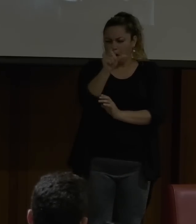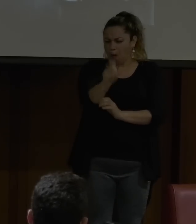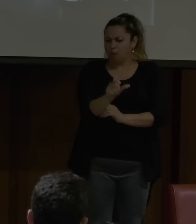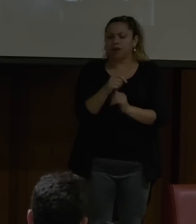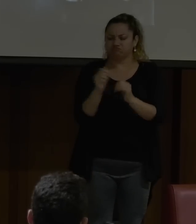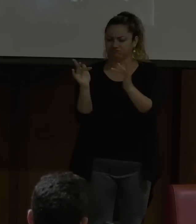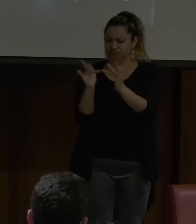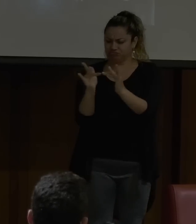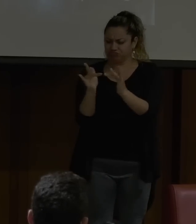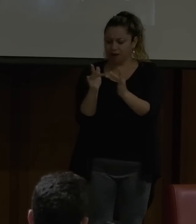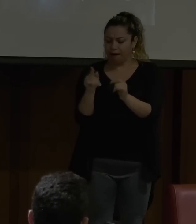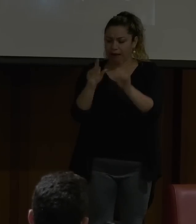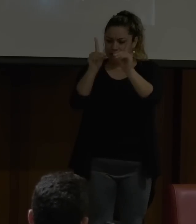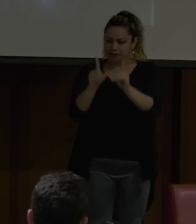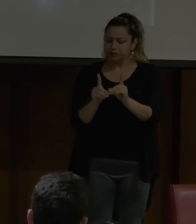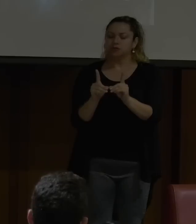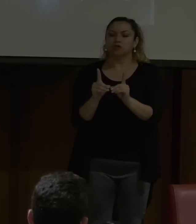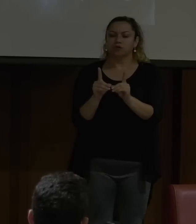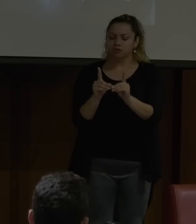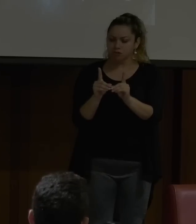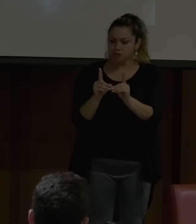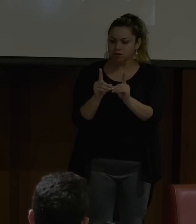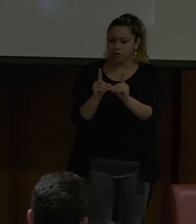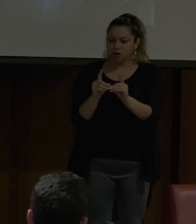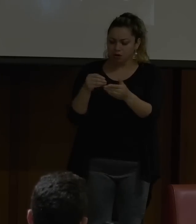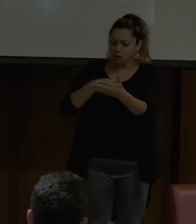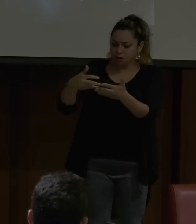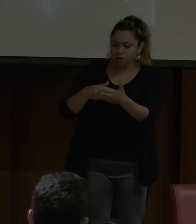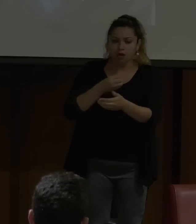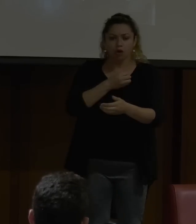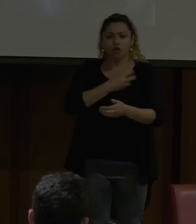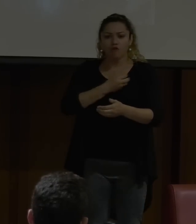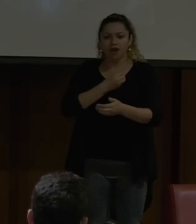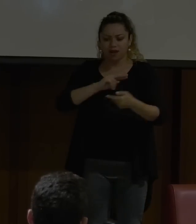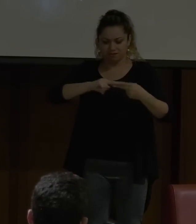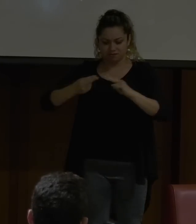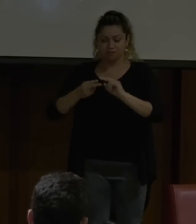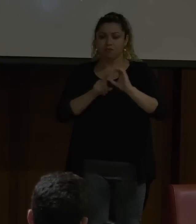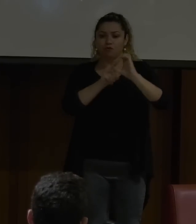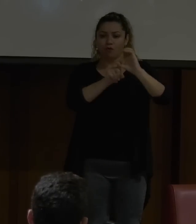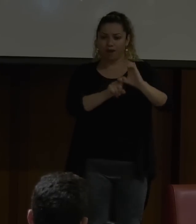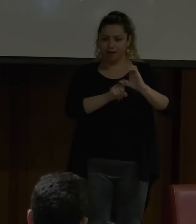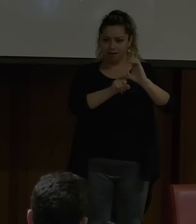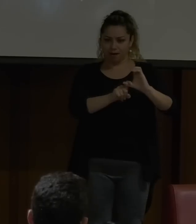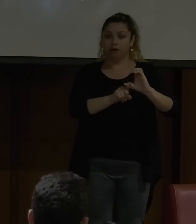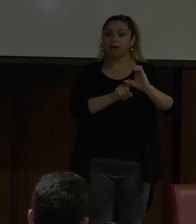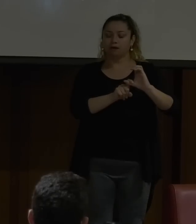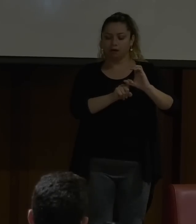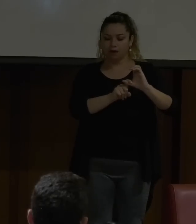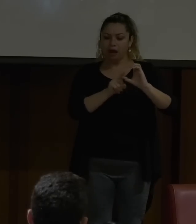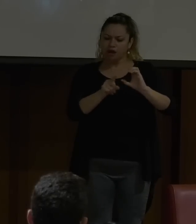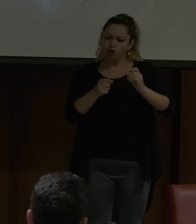4 años a bordo de sí mismo la más grande novela que se ha escrito sobre La Guajira. Es una tierra de sol, de sal,